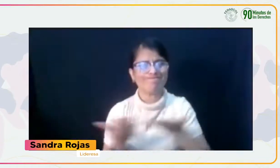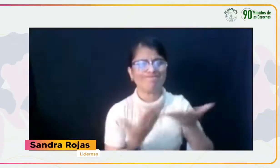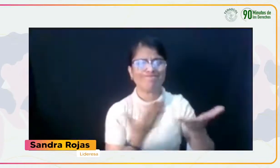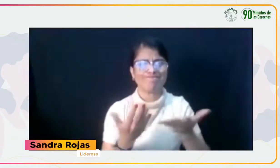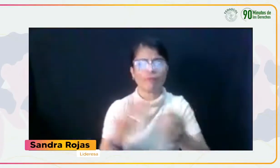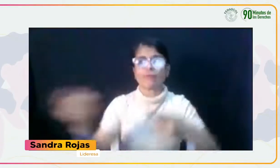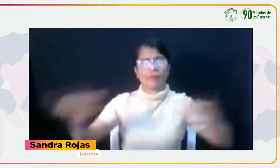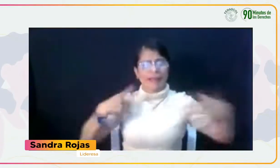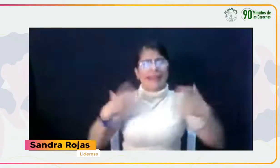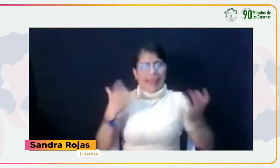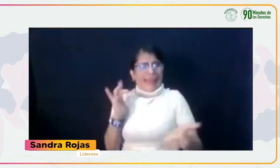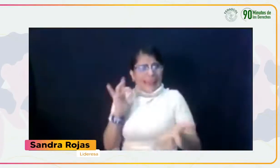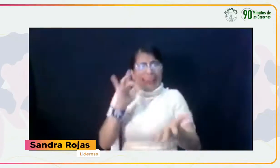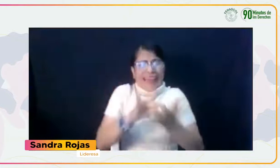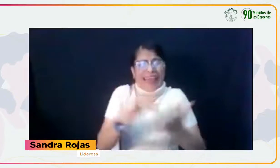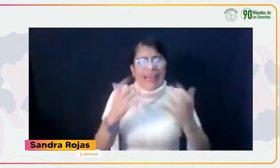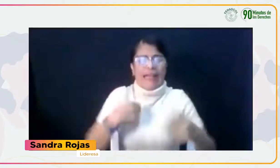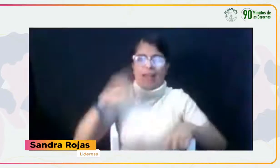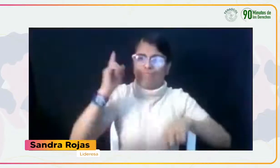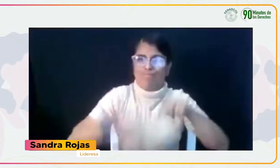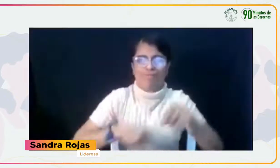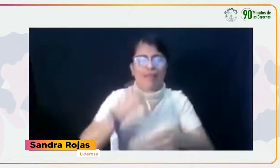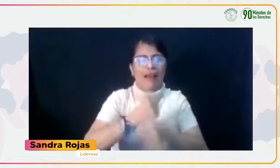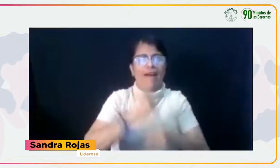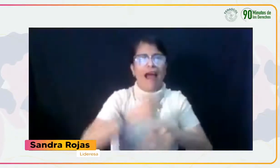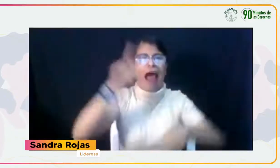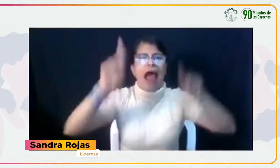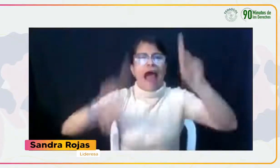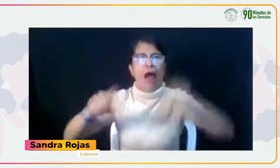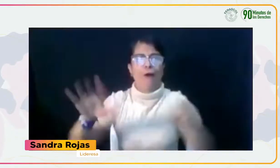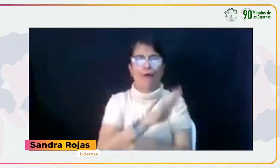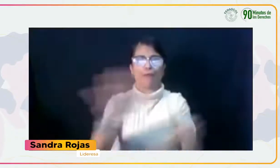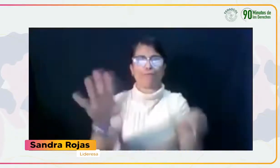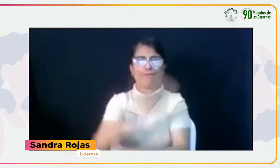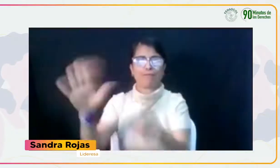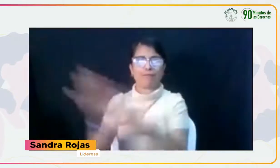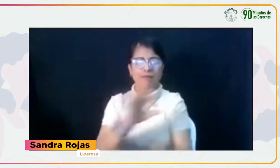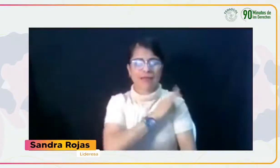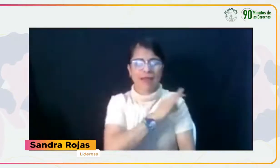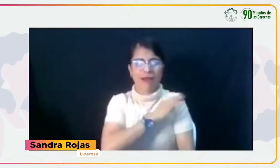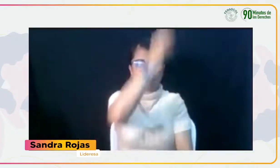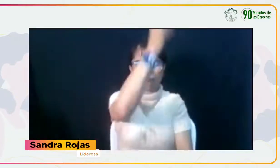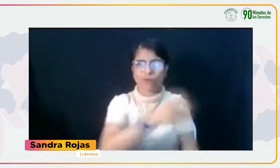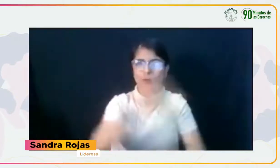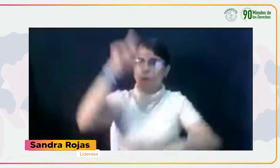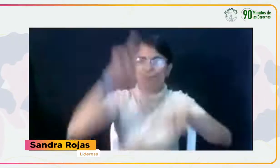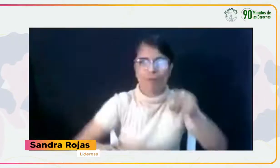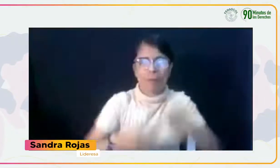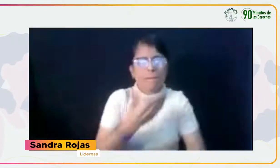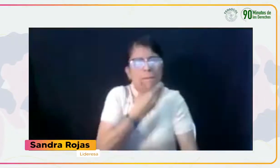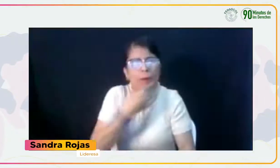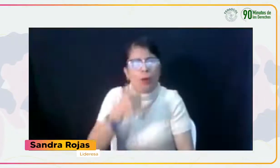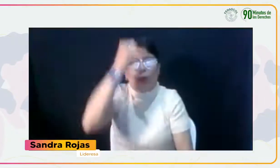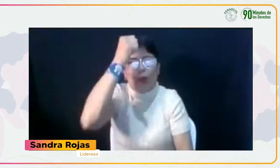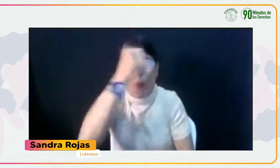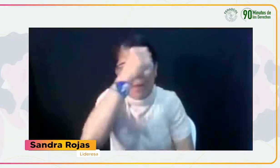están siendo empoderadas y las que tienen esa participación. Hay muchas que quieren participar, pero no pueden porque el trabajo no se los permite,